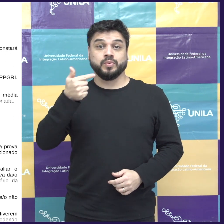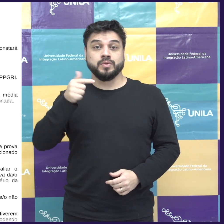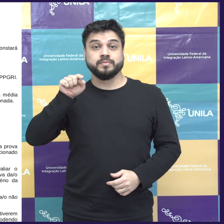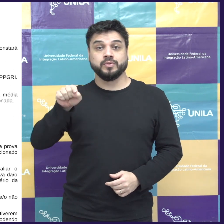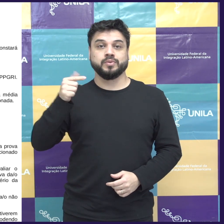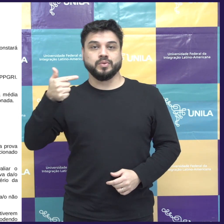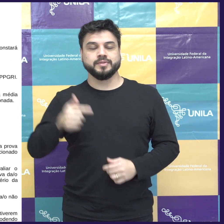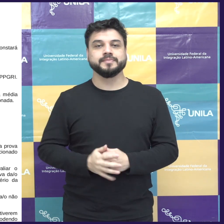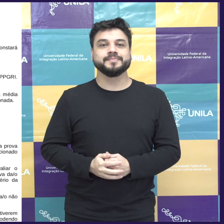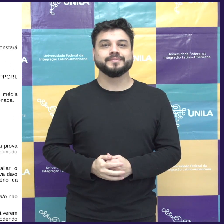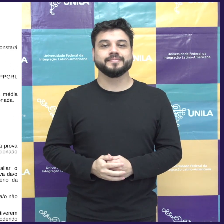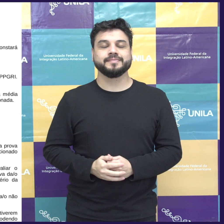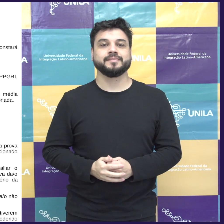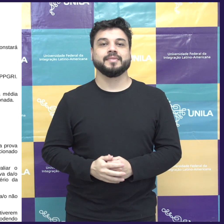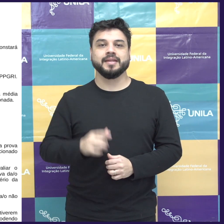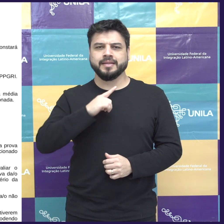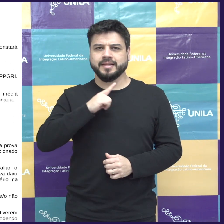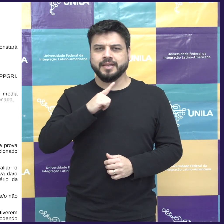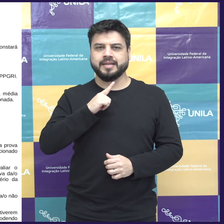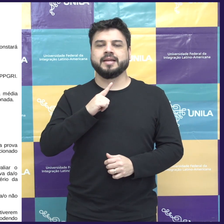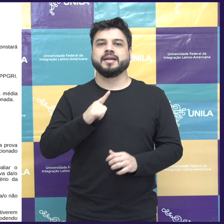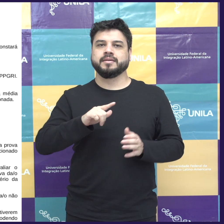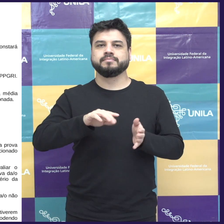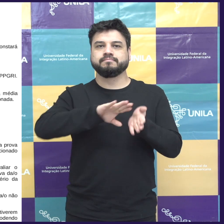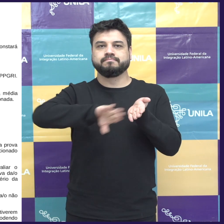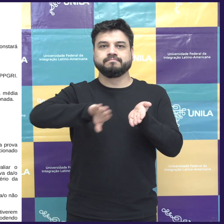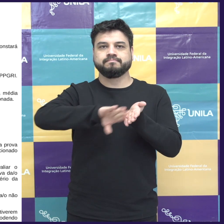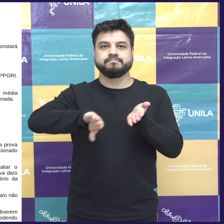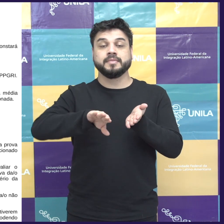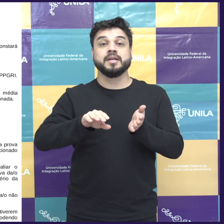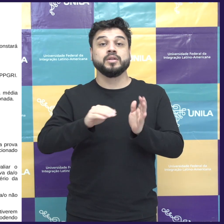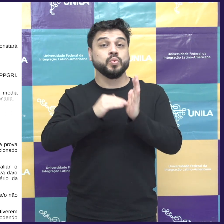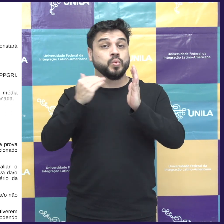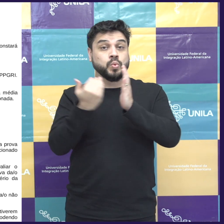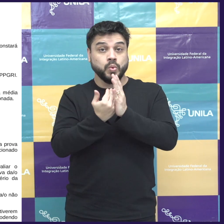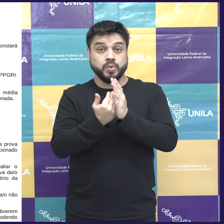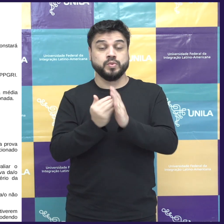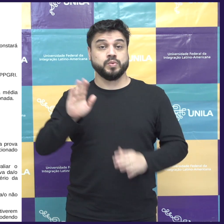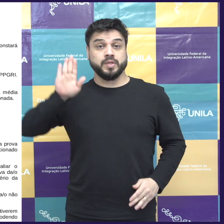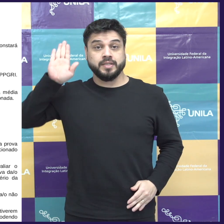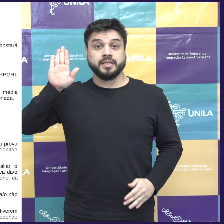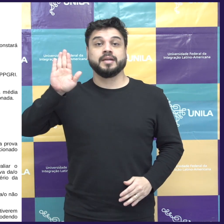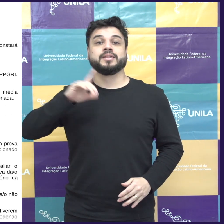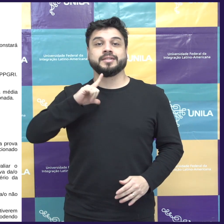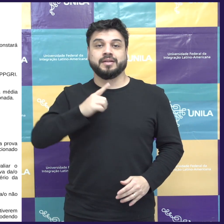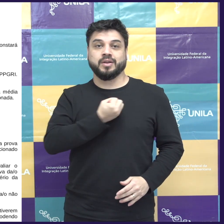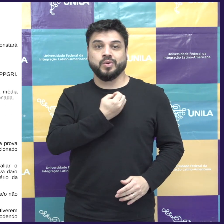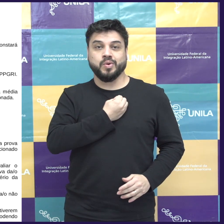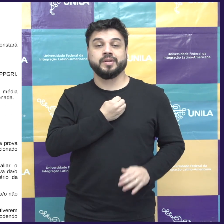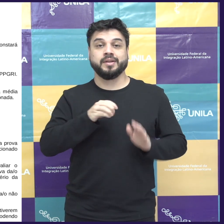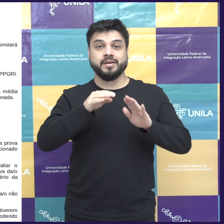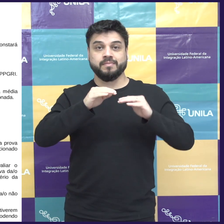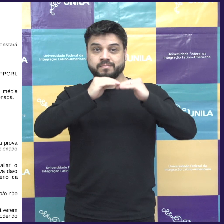5.2.2. Serão automaticamente eliminadas as candidaturas que obtiverem nota média inferior a